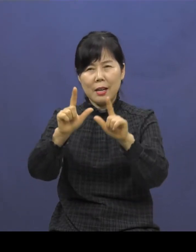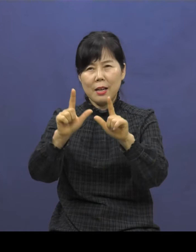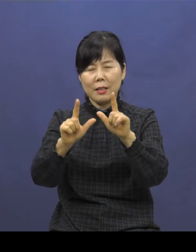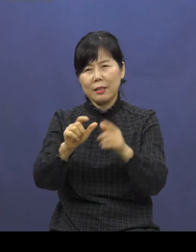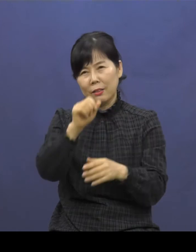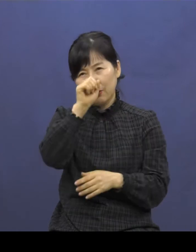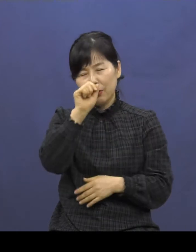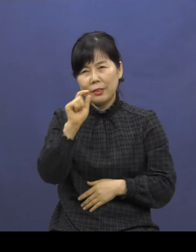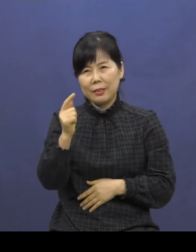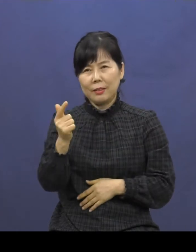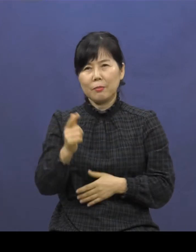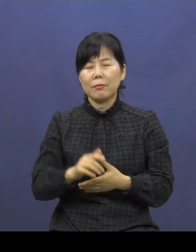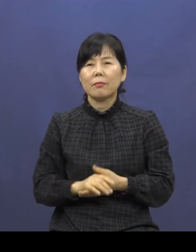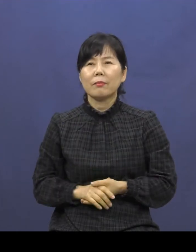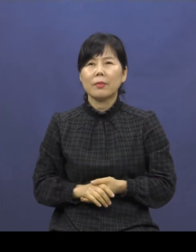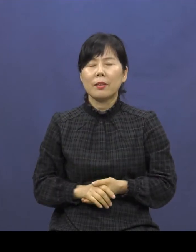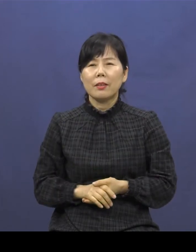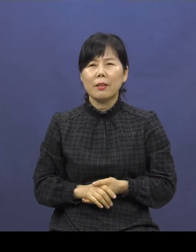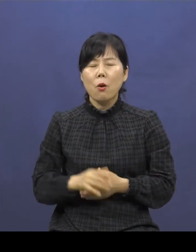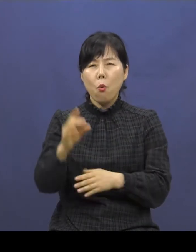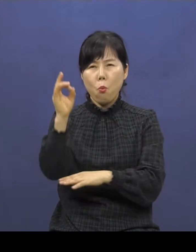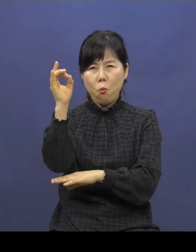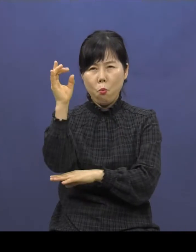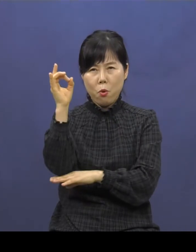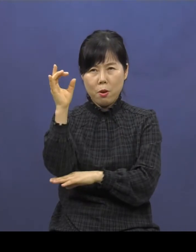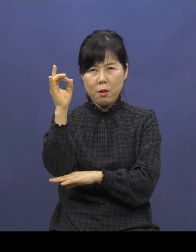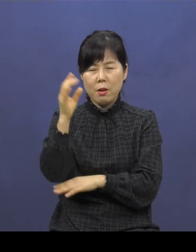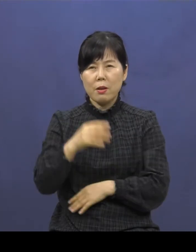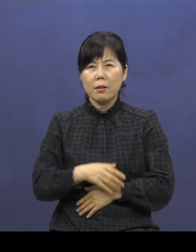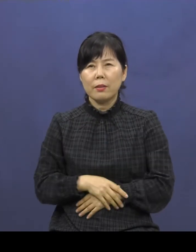그렇습니다. 원래 지난번에 말씀드릴 때는